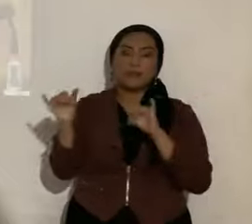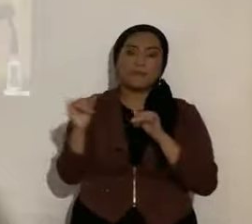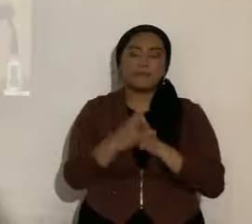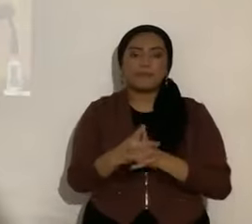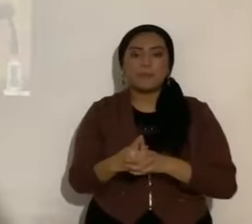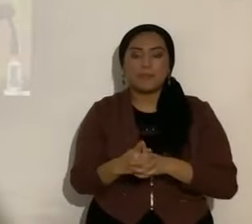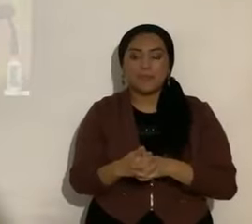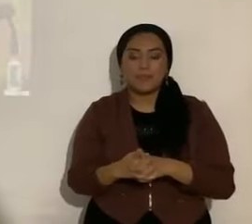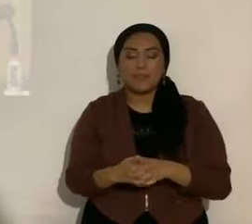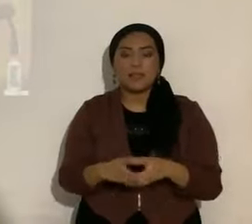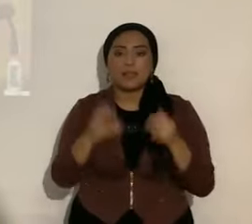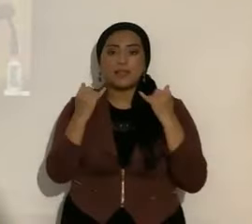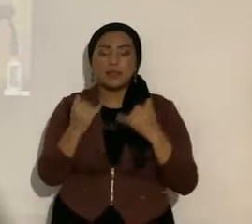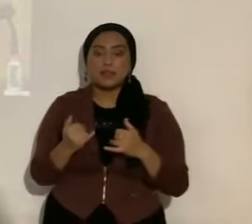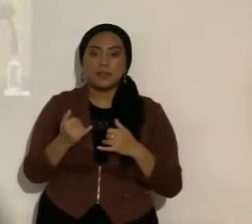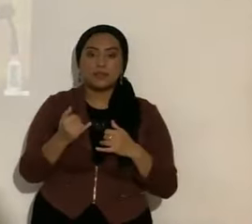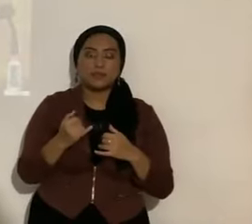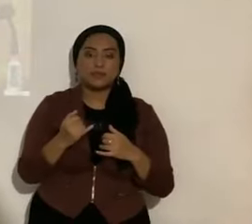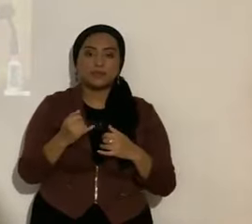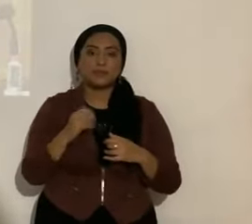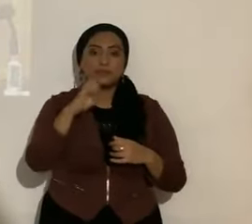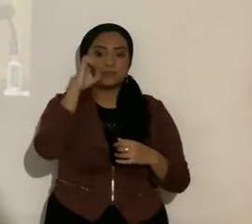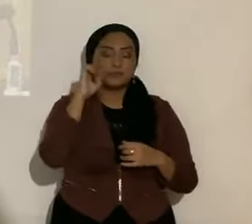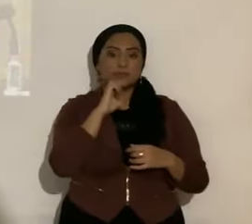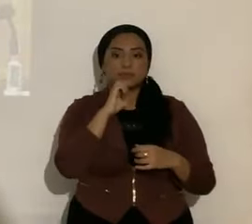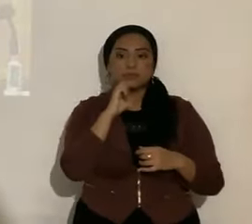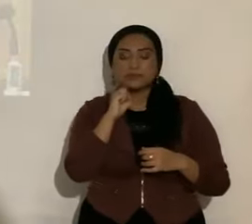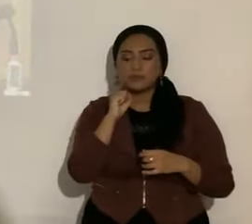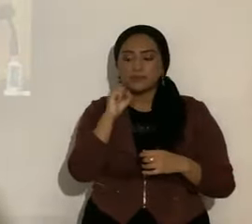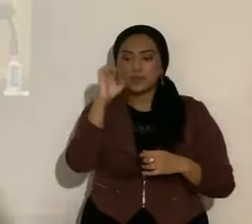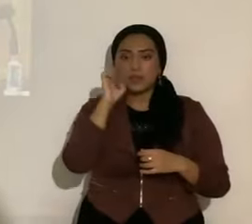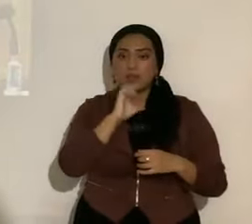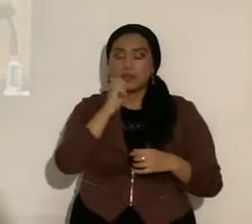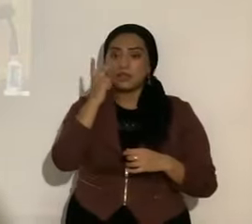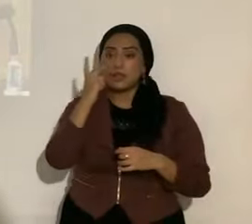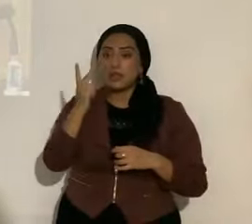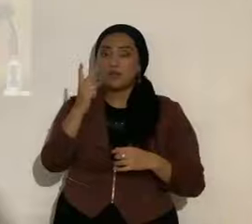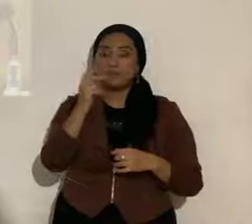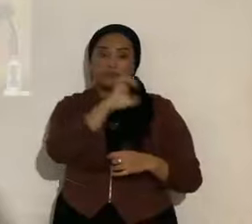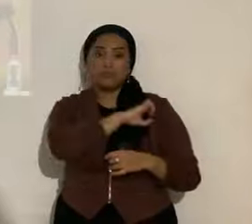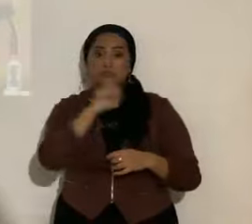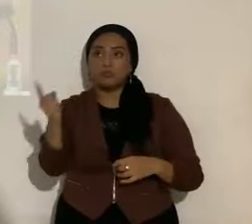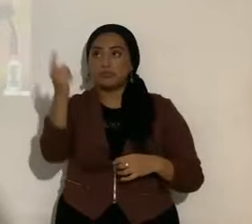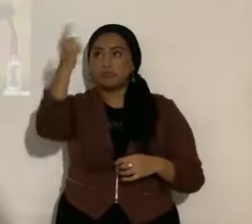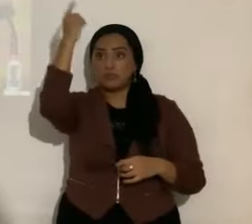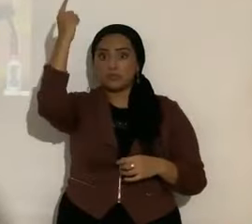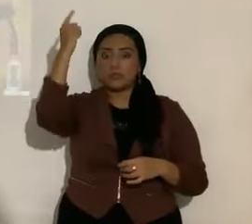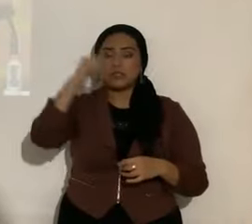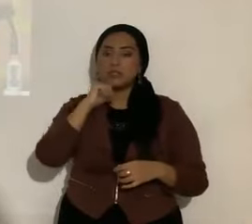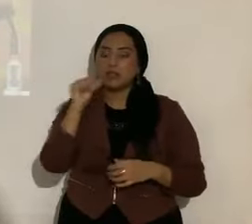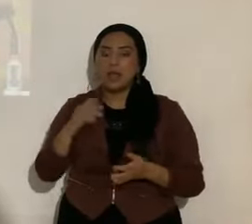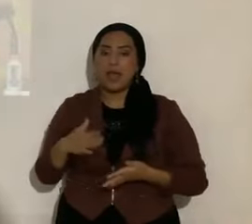Ahora, viéndolo Eliseo que partía a Elías al cielo, no se